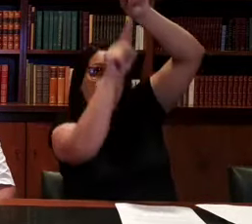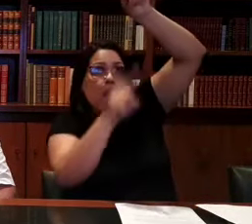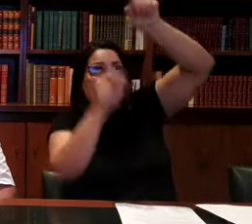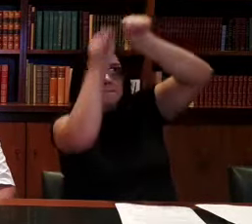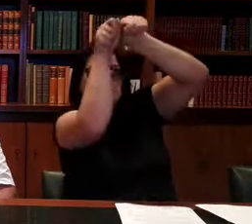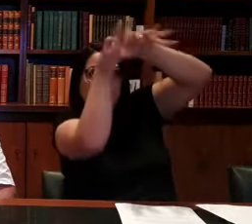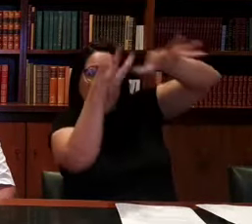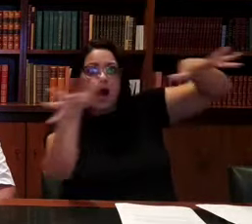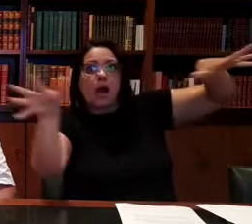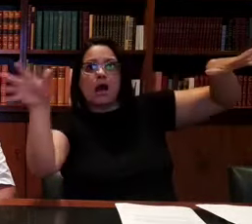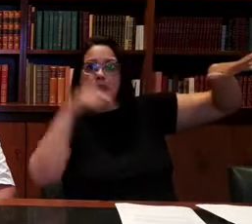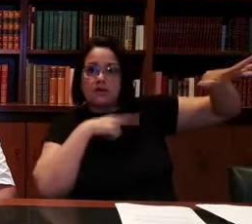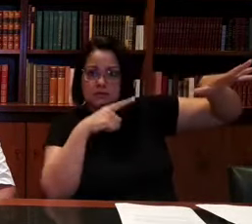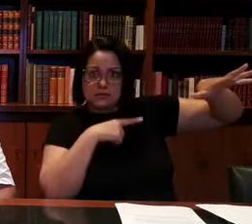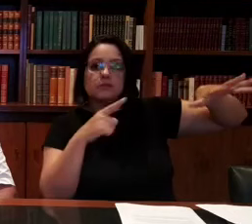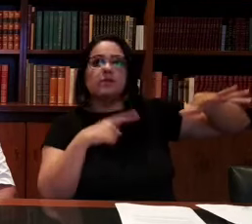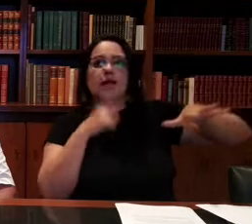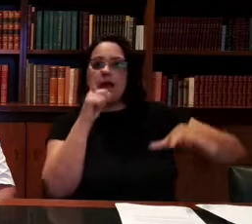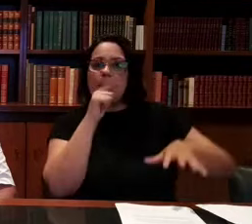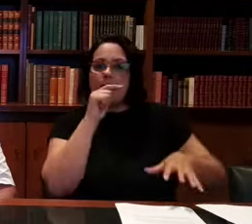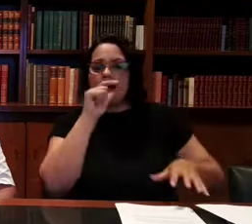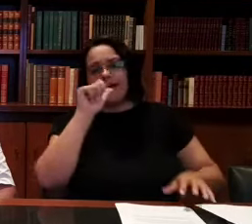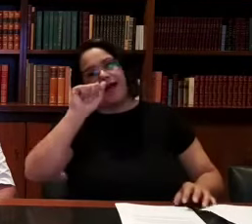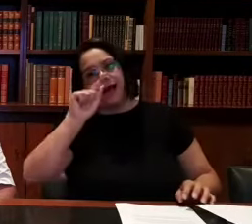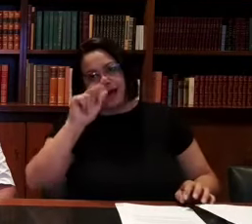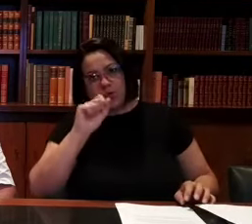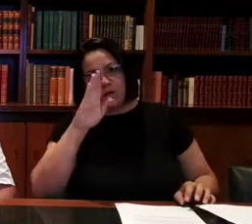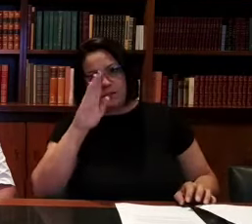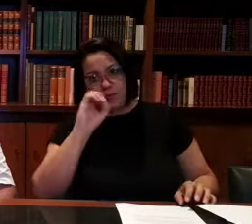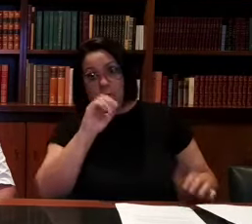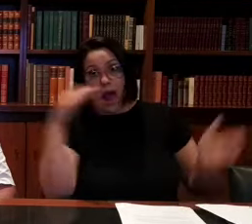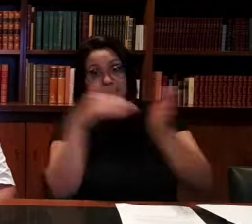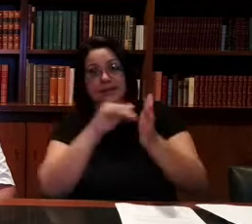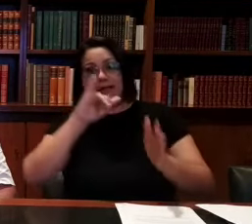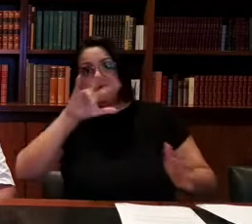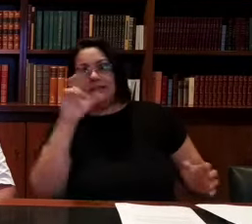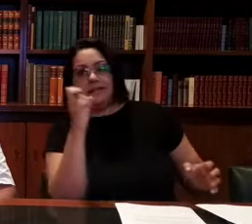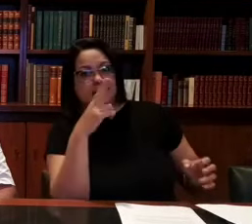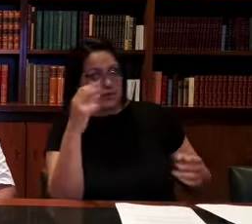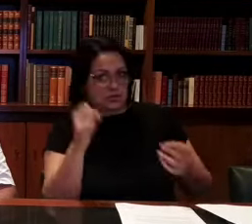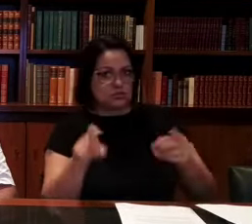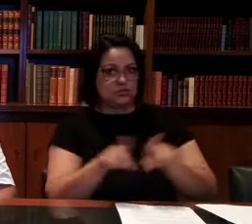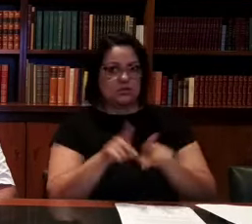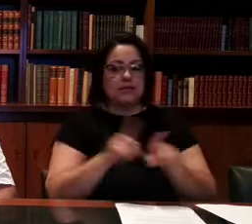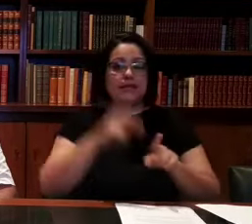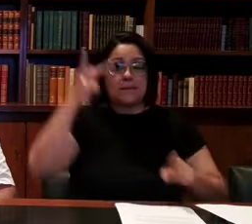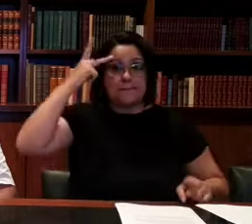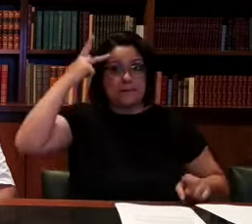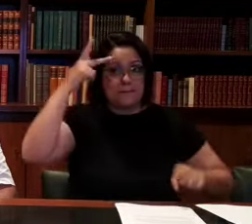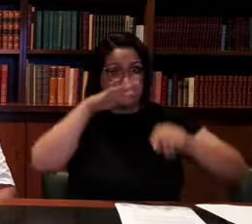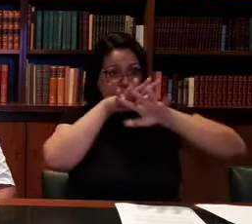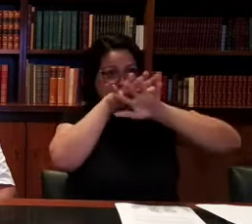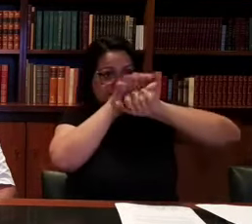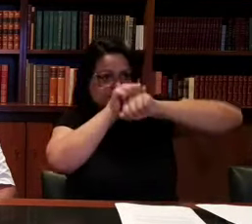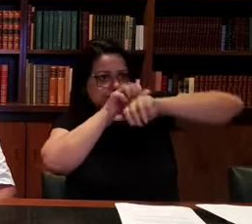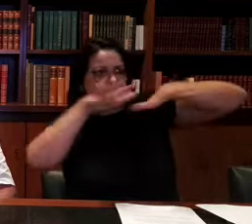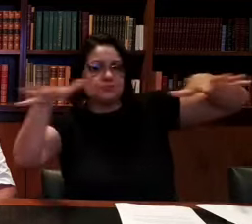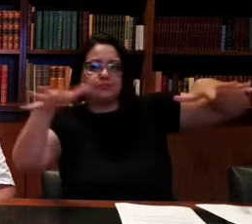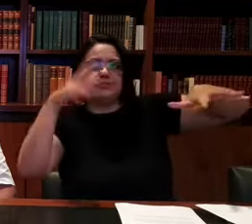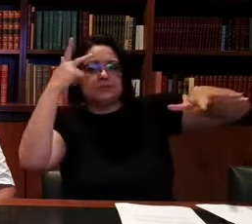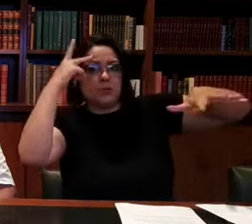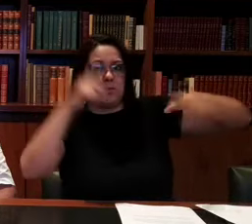daqui até o porto de Santos ontem outra saindo de água boa indo até Ilhéus tem prorrogação da malha Paulista extensão da malha Sul